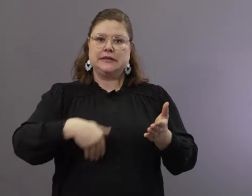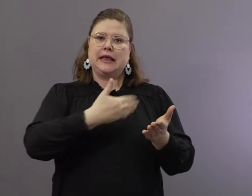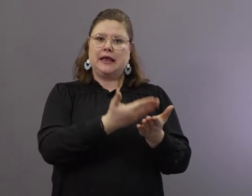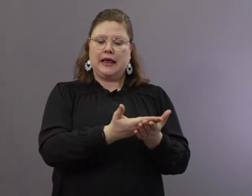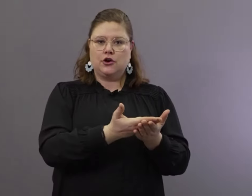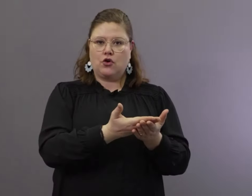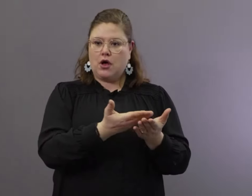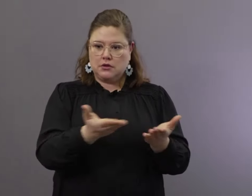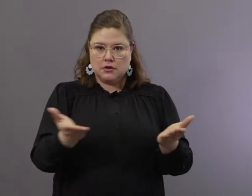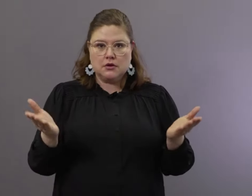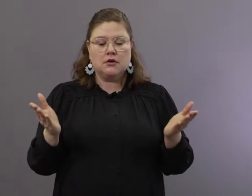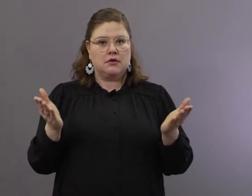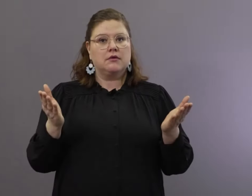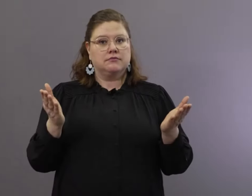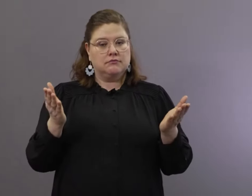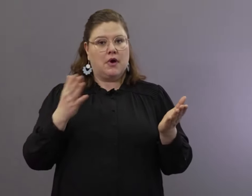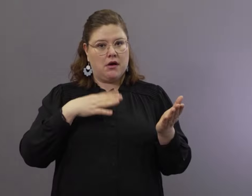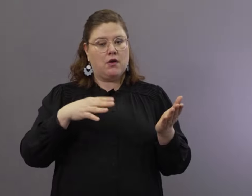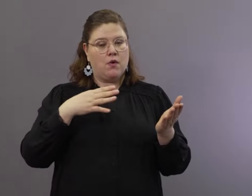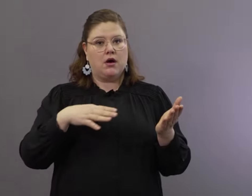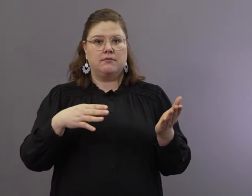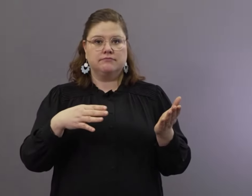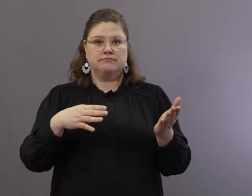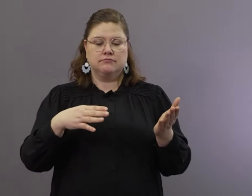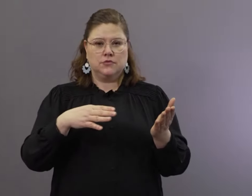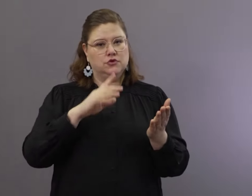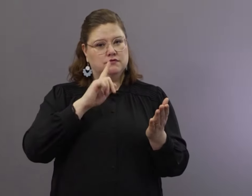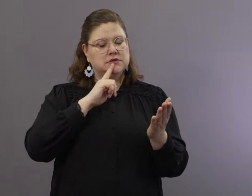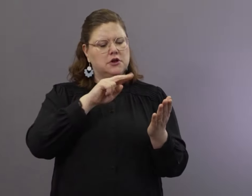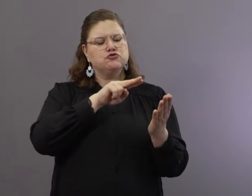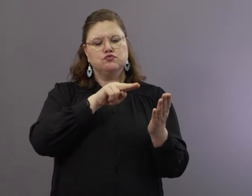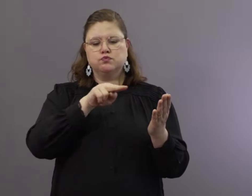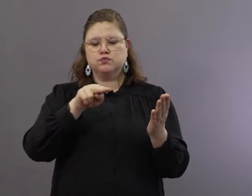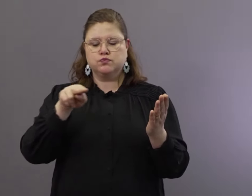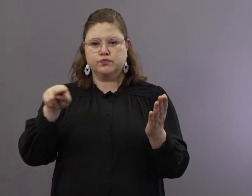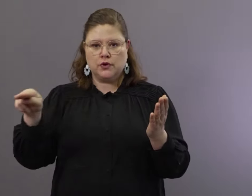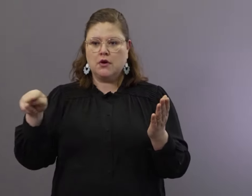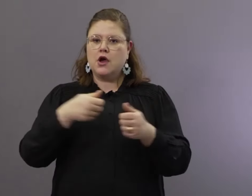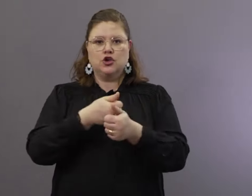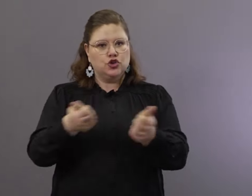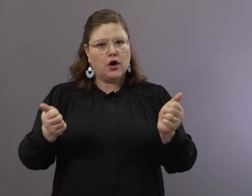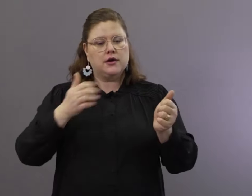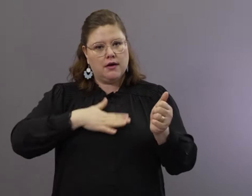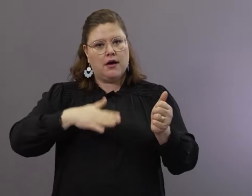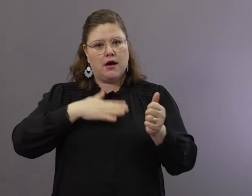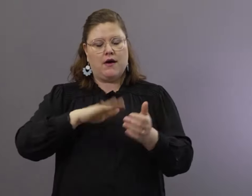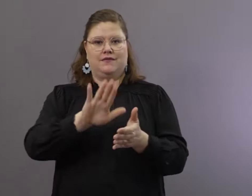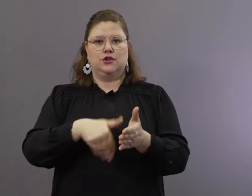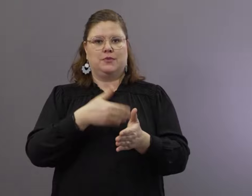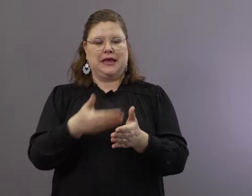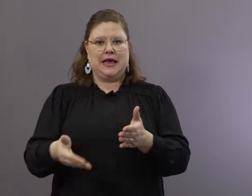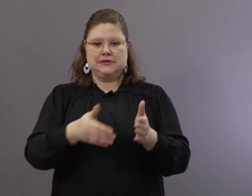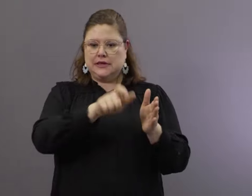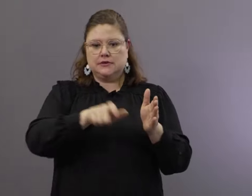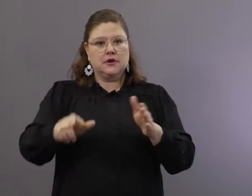presidenttiehdokkailla oli vastausten perusteella vahva tahto edistää viittomakielisten